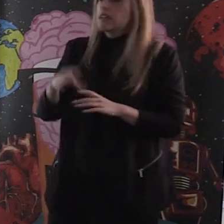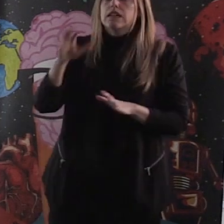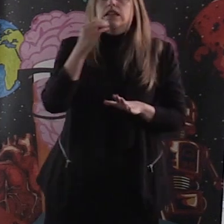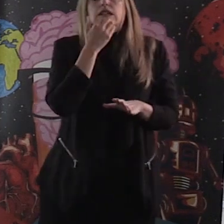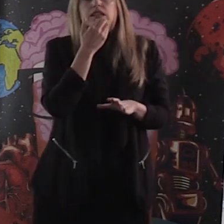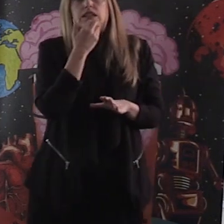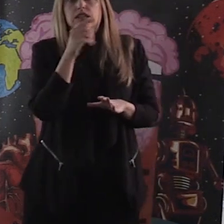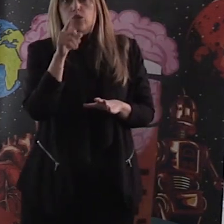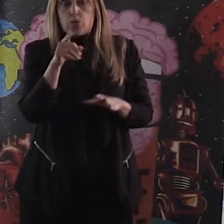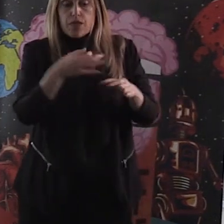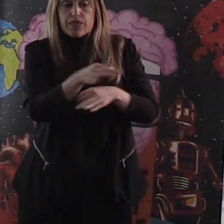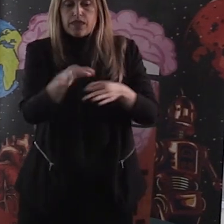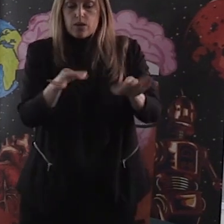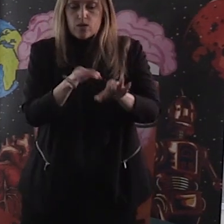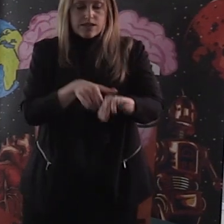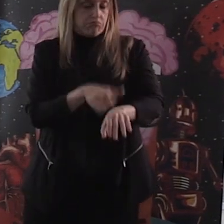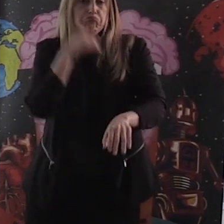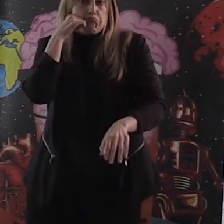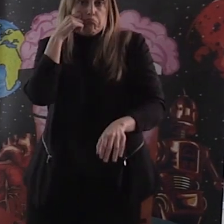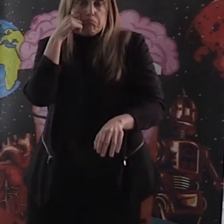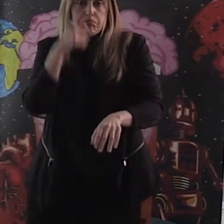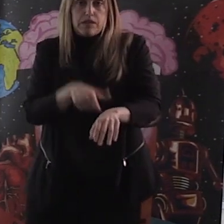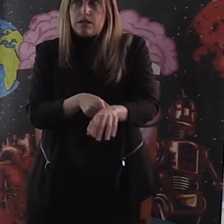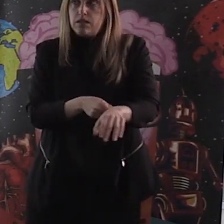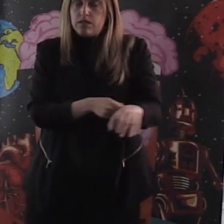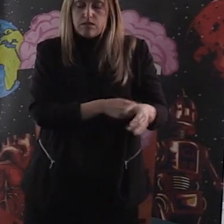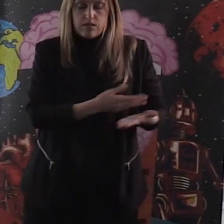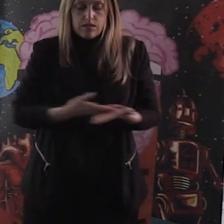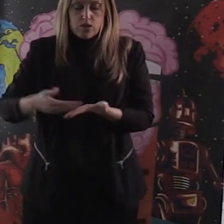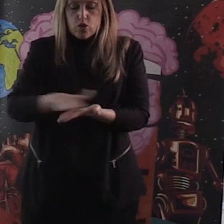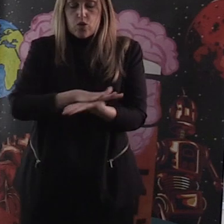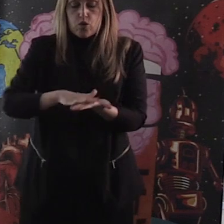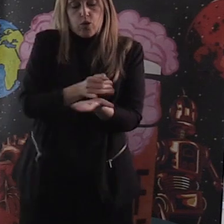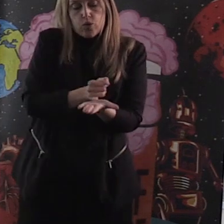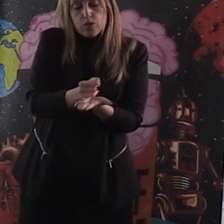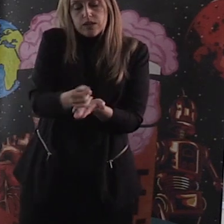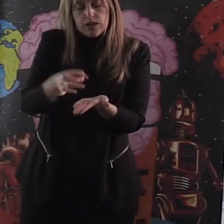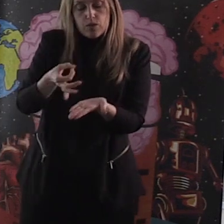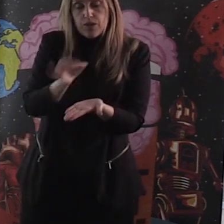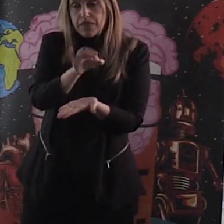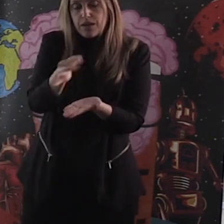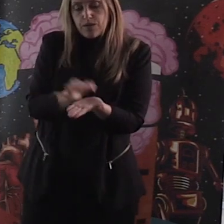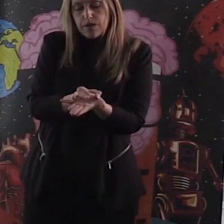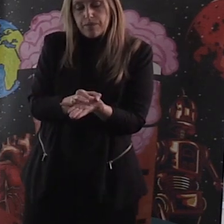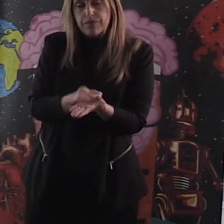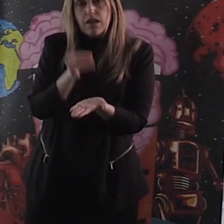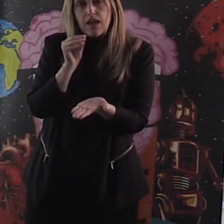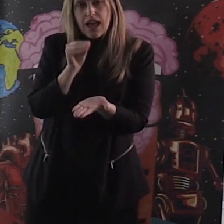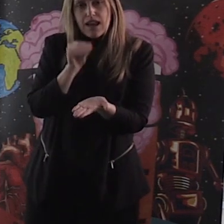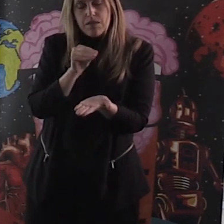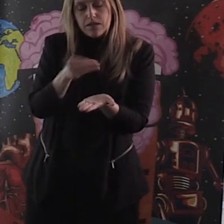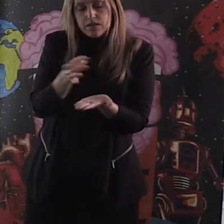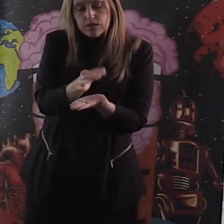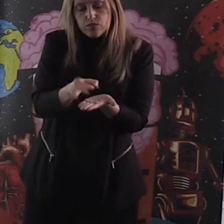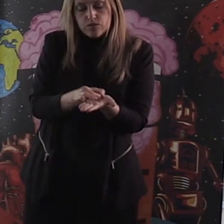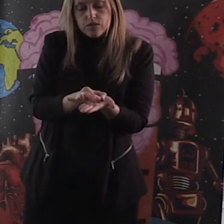unas células del cuerpo, de la piel, por ejemplo, lo pones en cultivo, alimentas las células adecuadamente, van